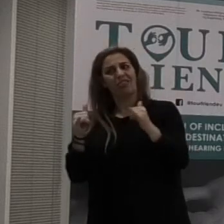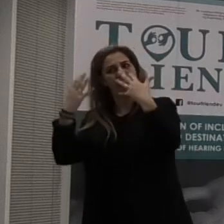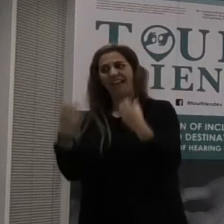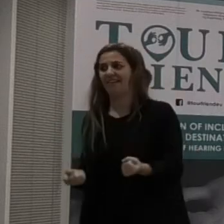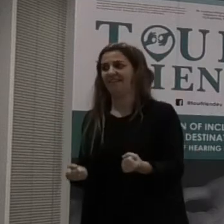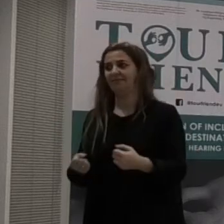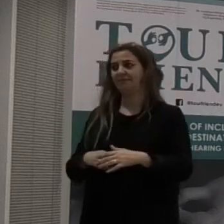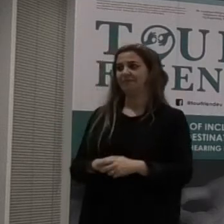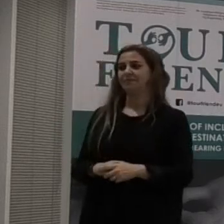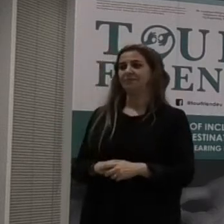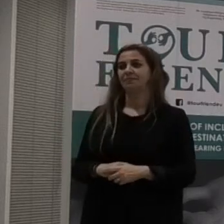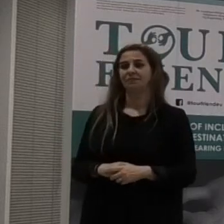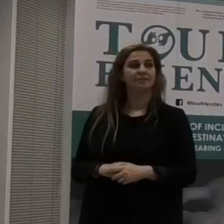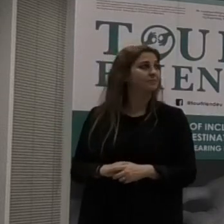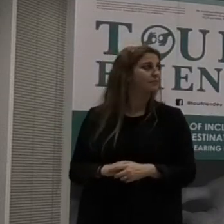ταυτόχρονα.